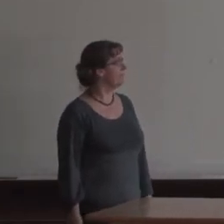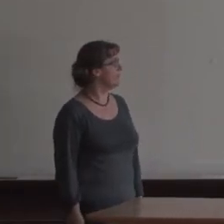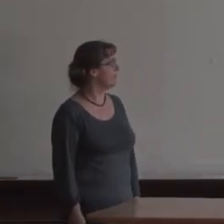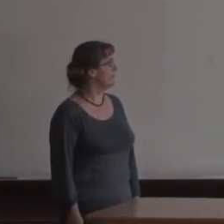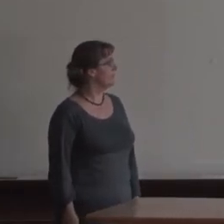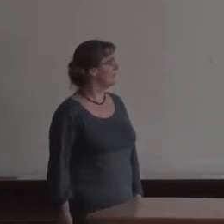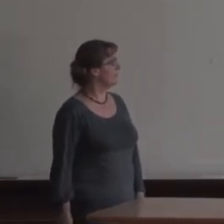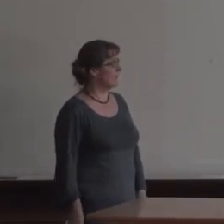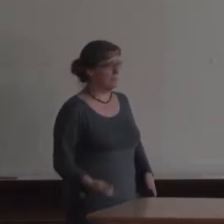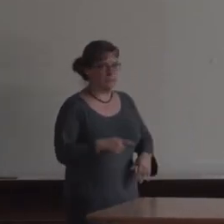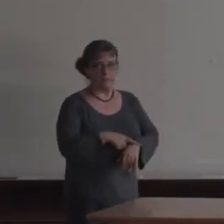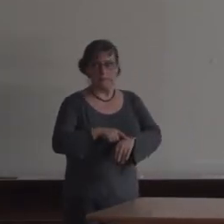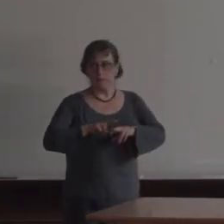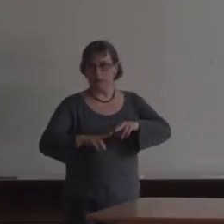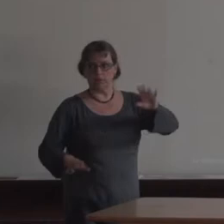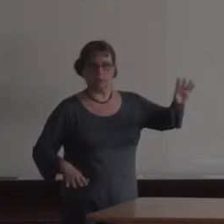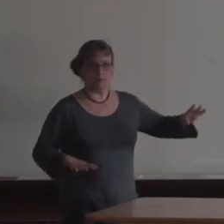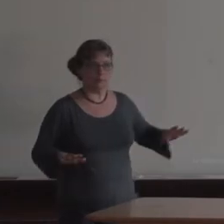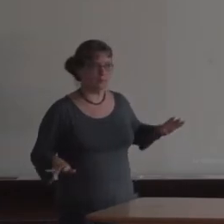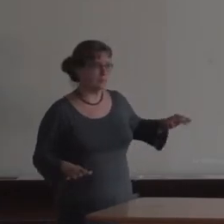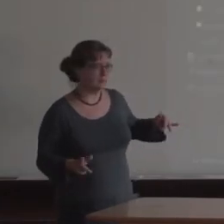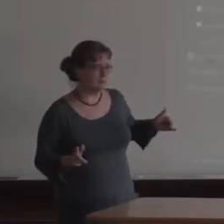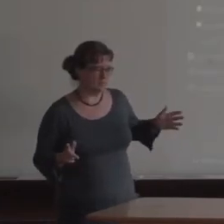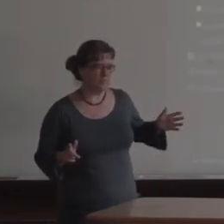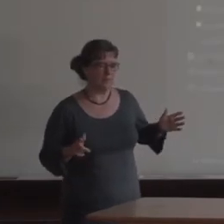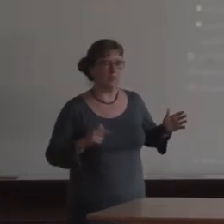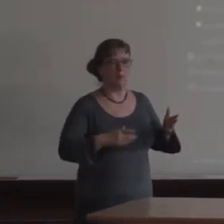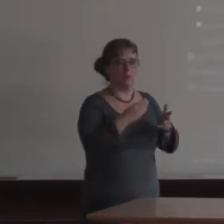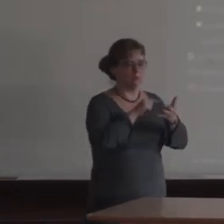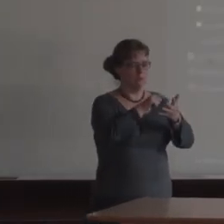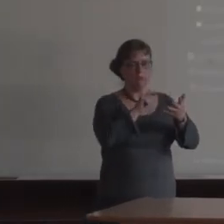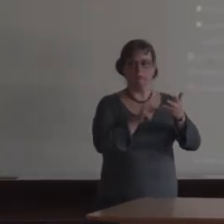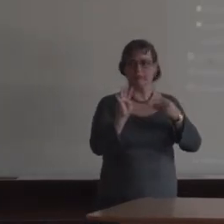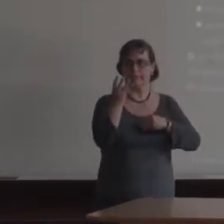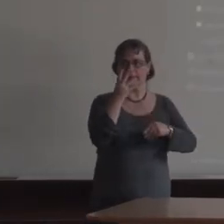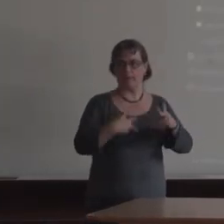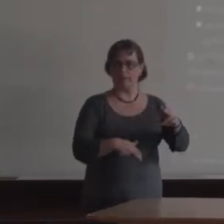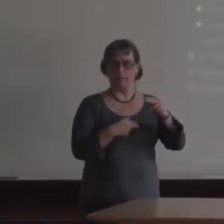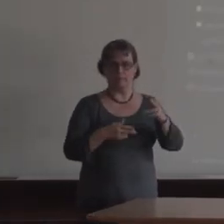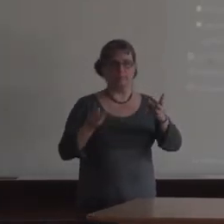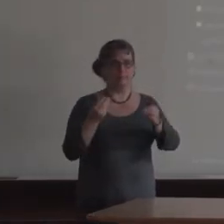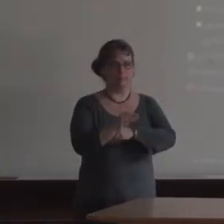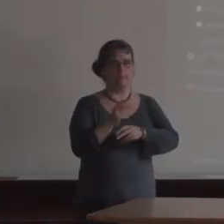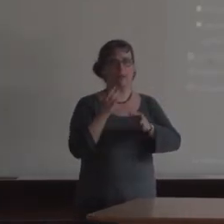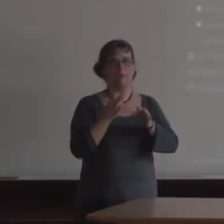Dans le temps qui nous reste, je voulais passer sur la quatrième partie qui concerne les assertions.